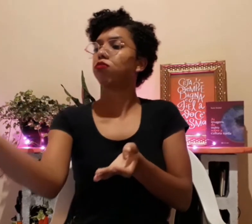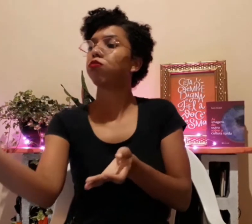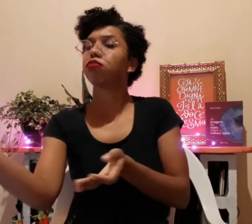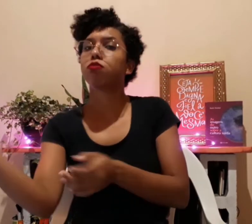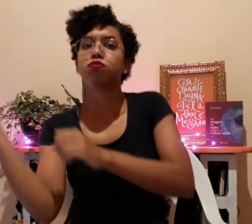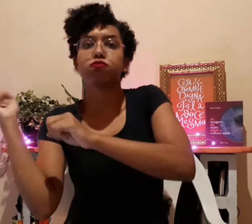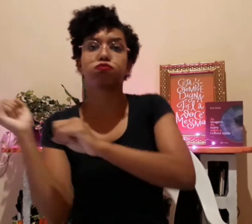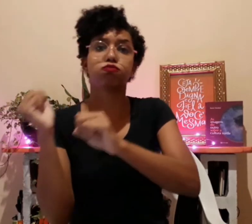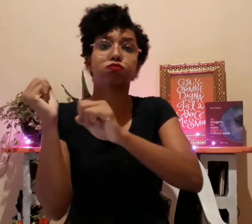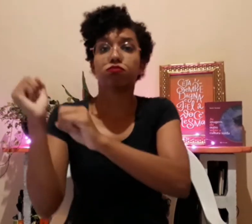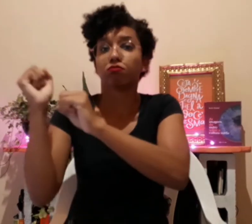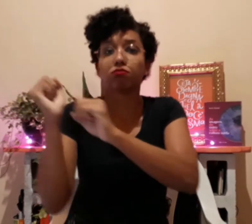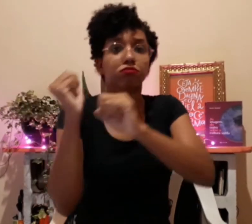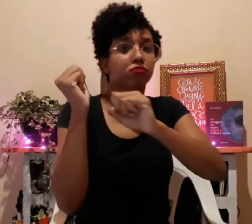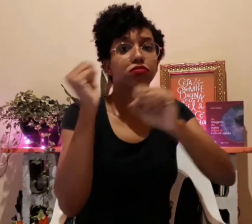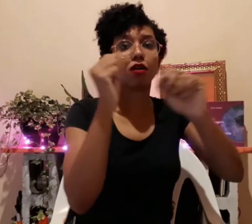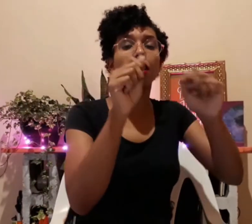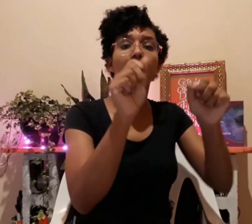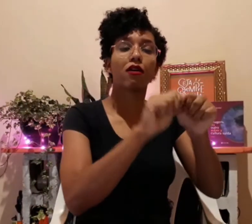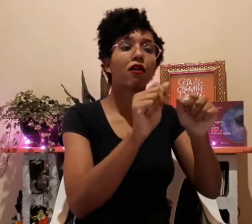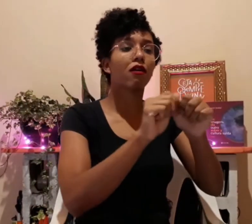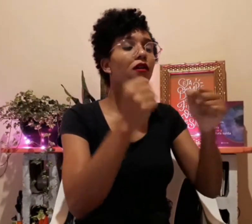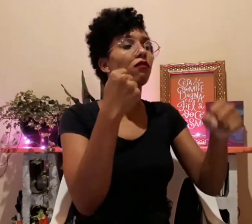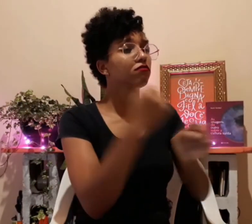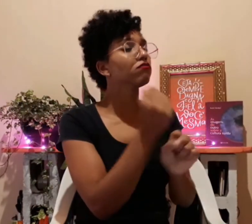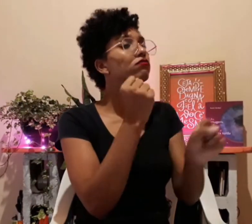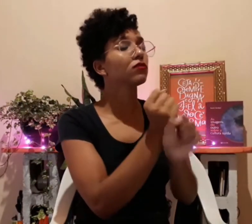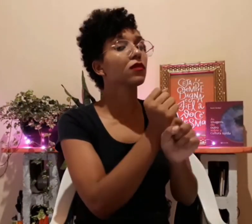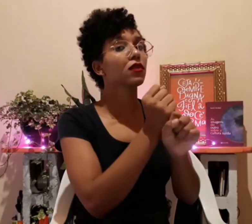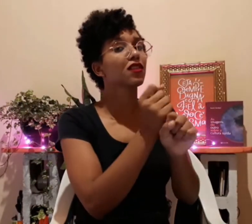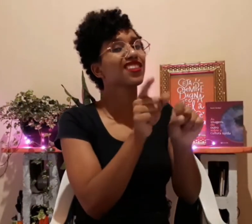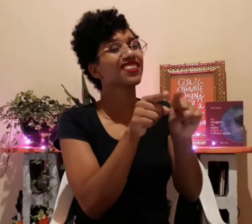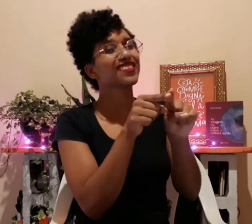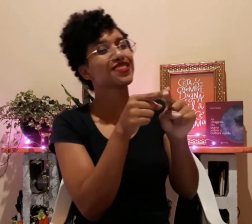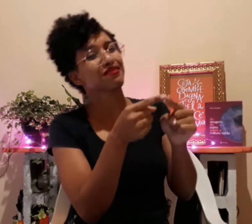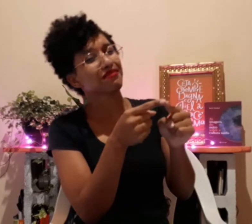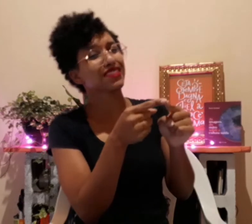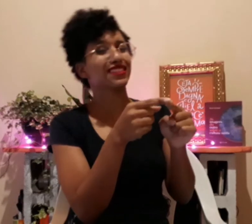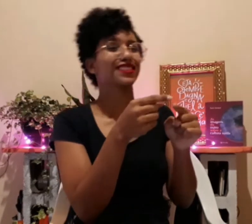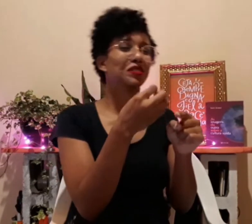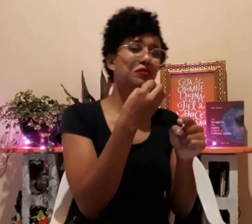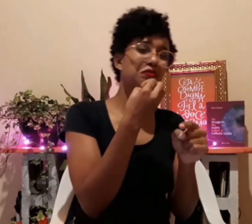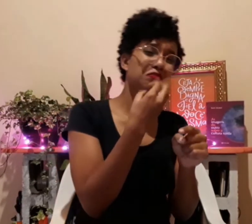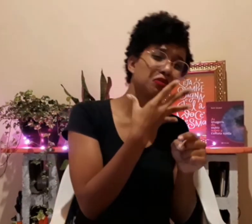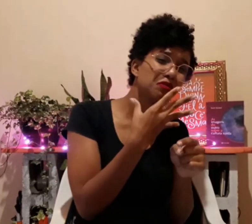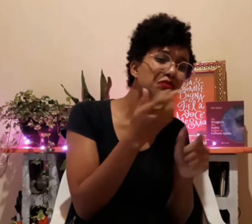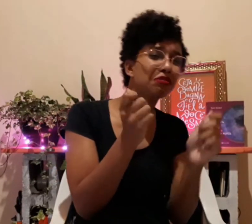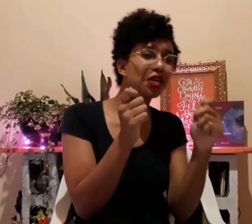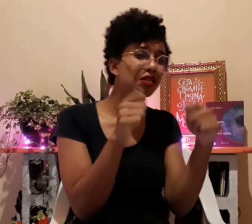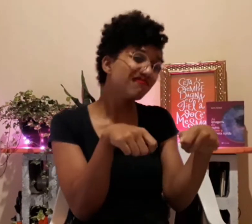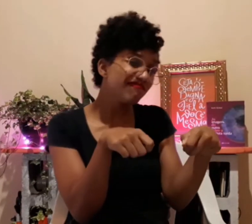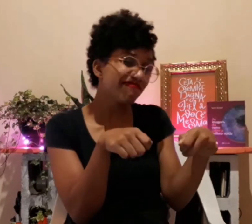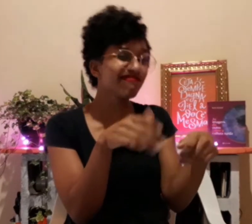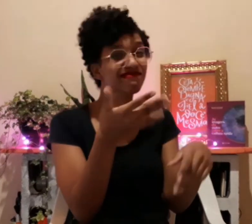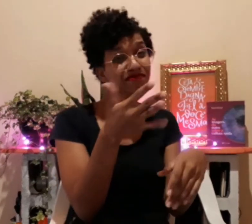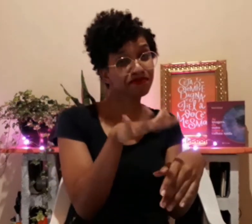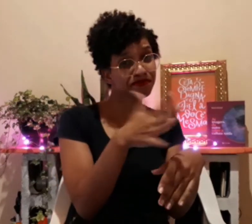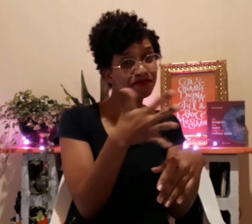árvore, pega as madeiras, só que na hora de colocar ele não constrói muito bem, não constrói com muito esmero.